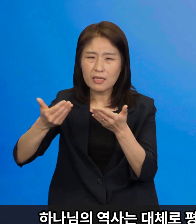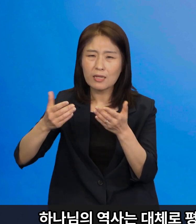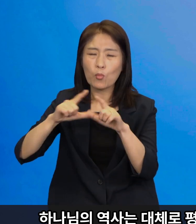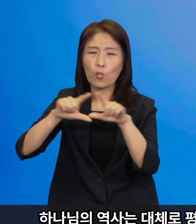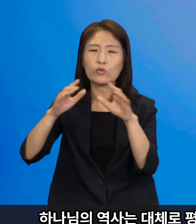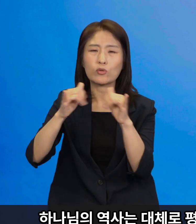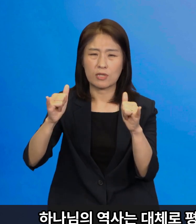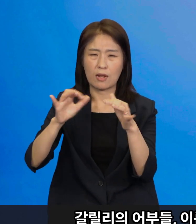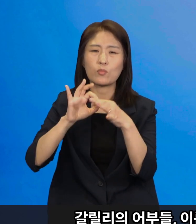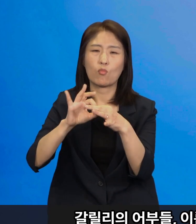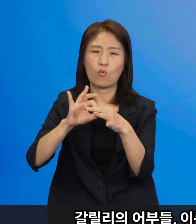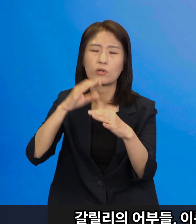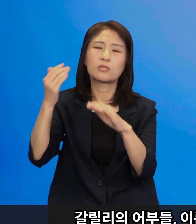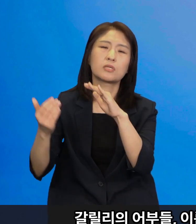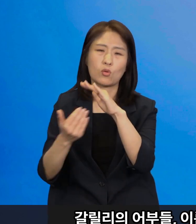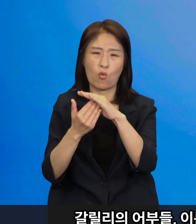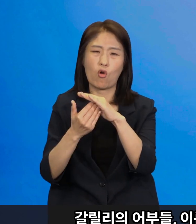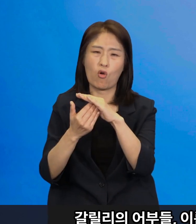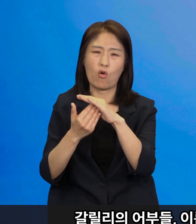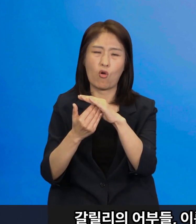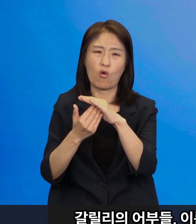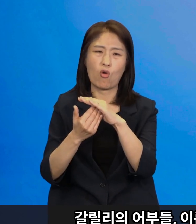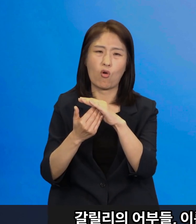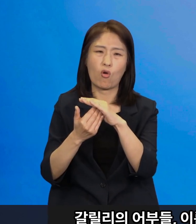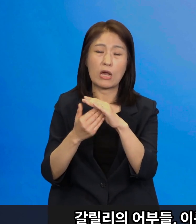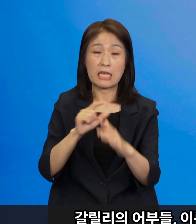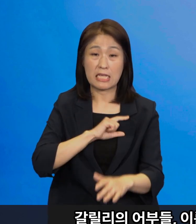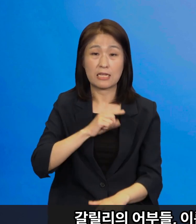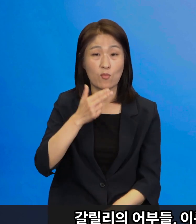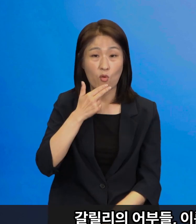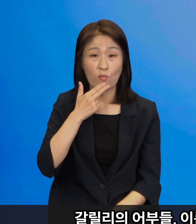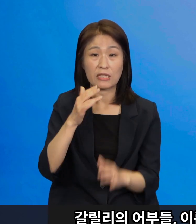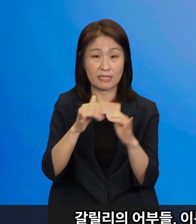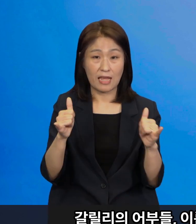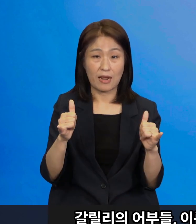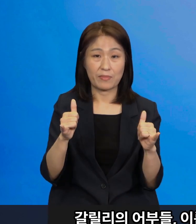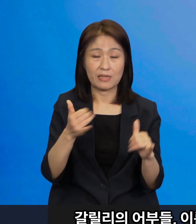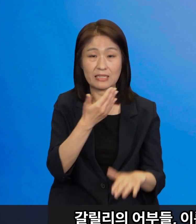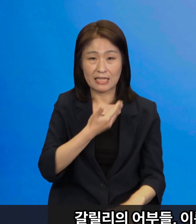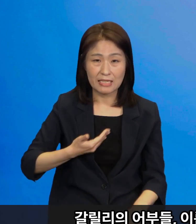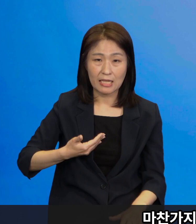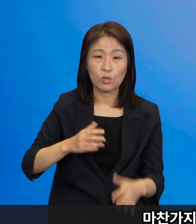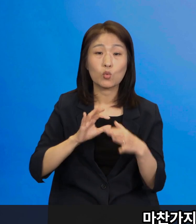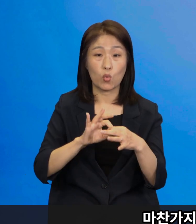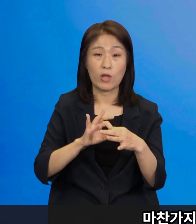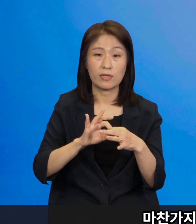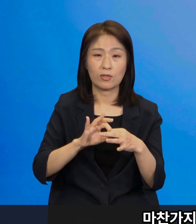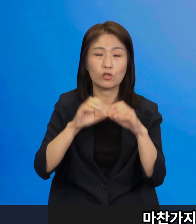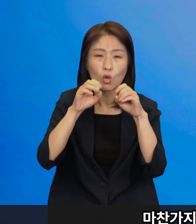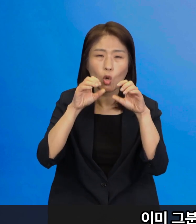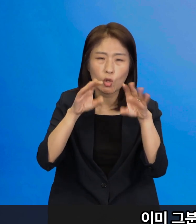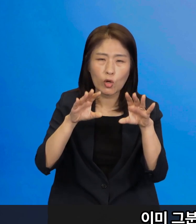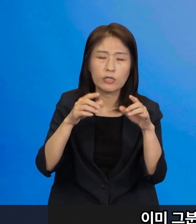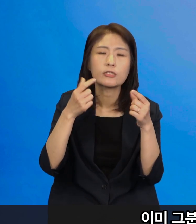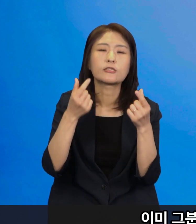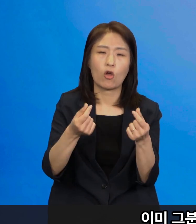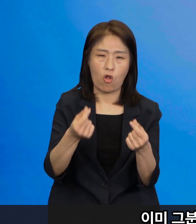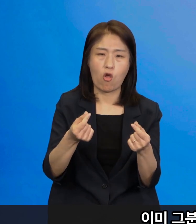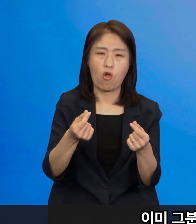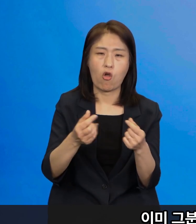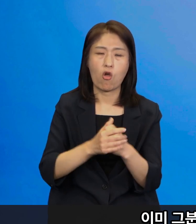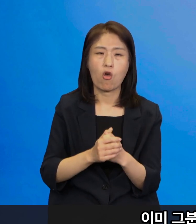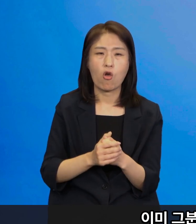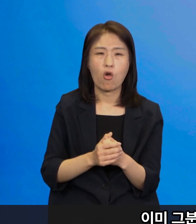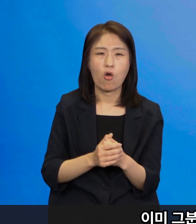통해서 이루어가십니다. 갈릴리 어부들, 이름 없는 무명의 제자들이었잖아요. 마찬가지로 하나님 우리에게 이미